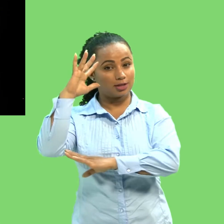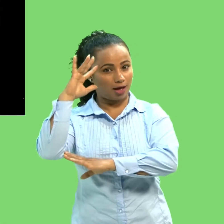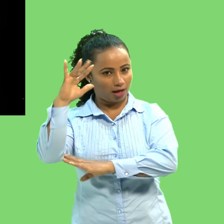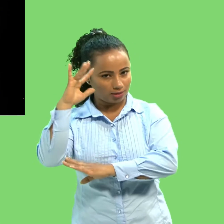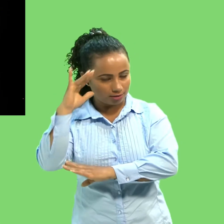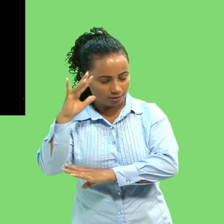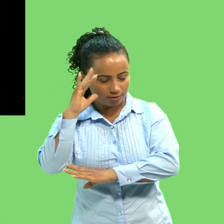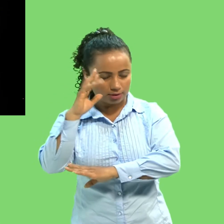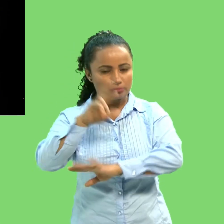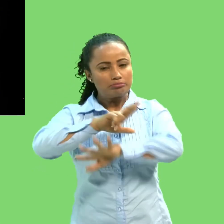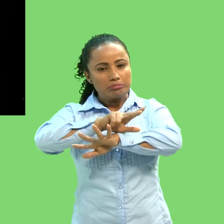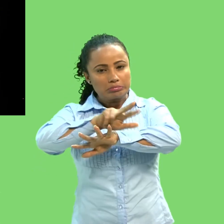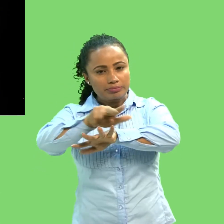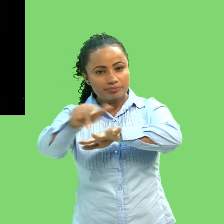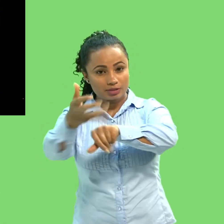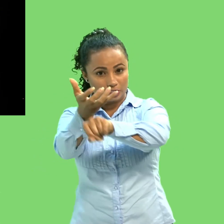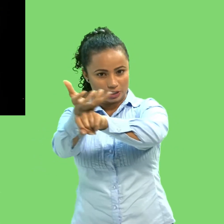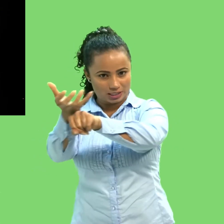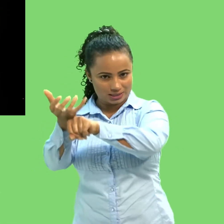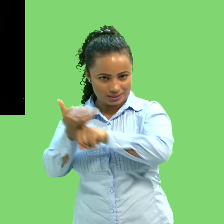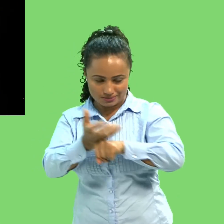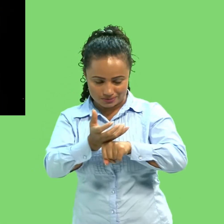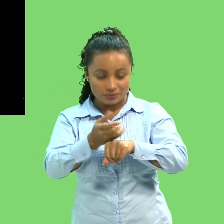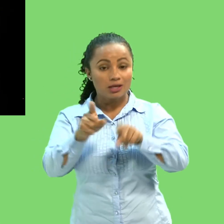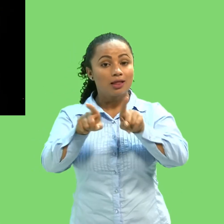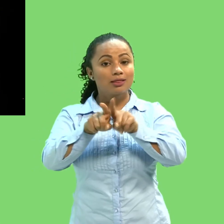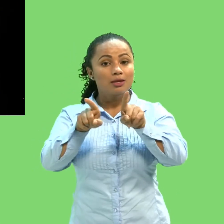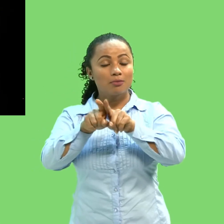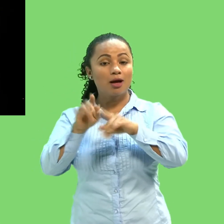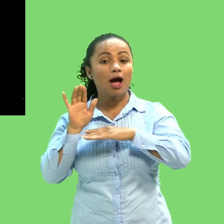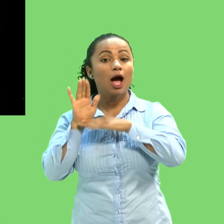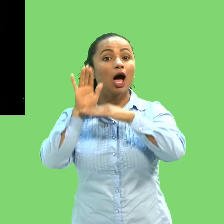Envolve formulação teórica,